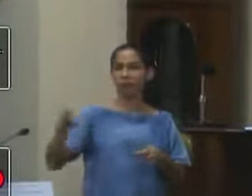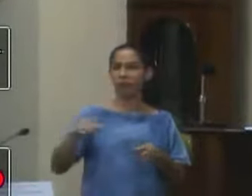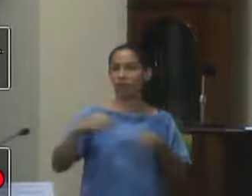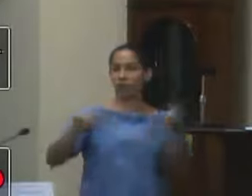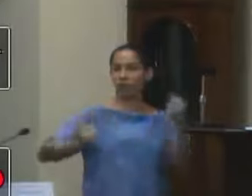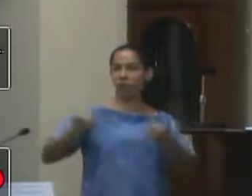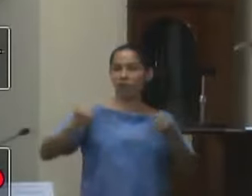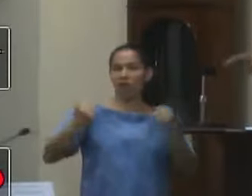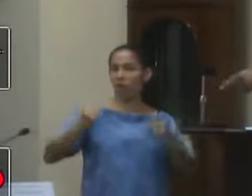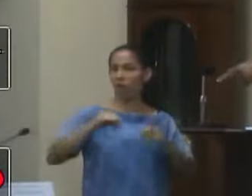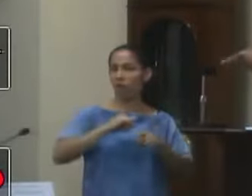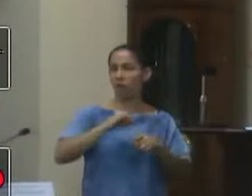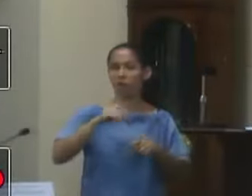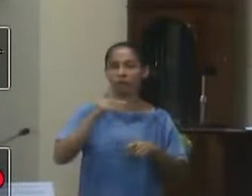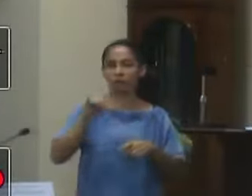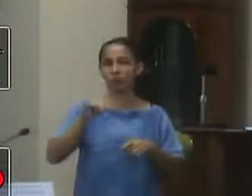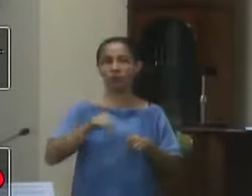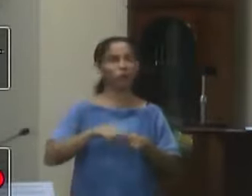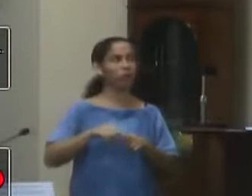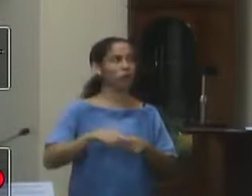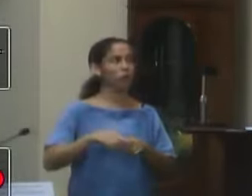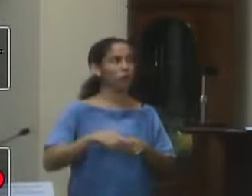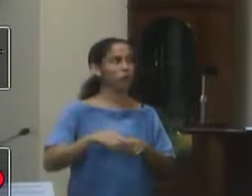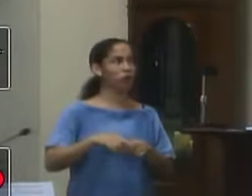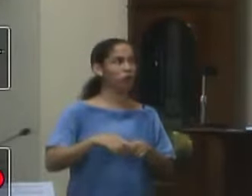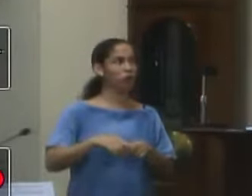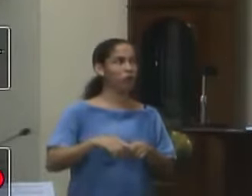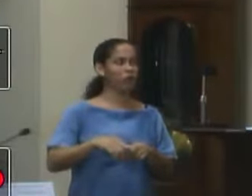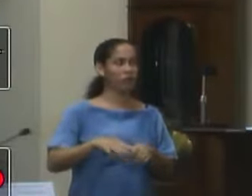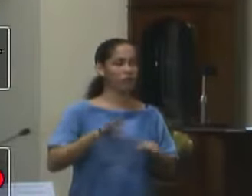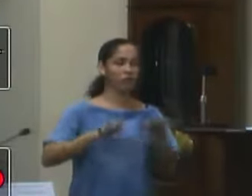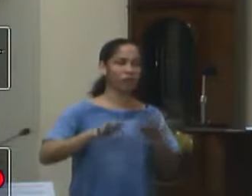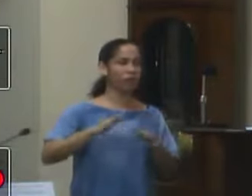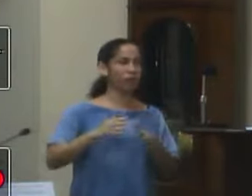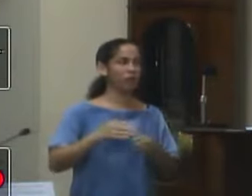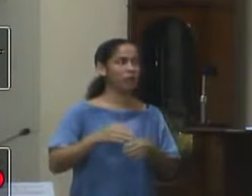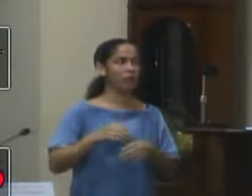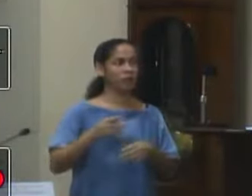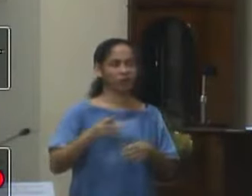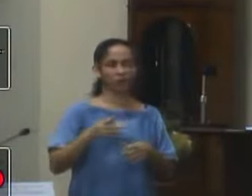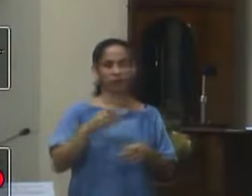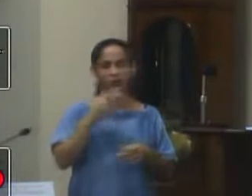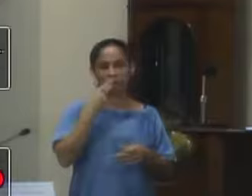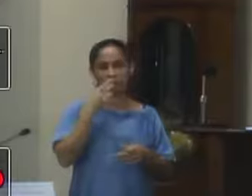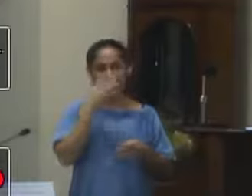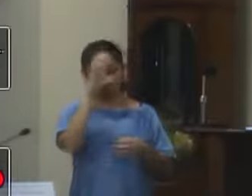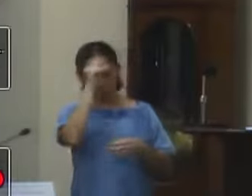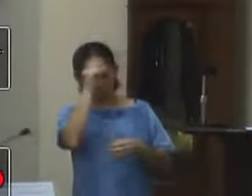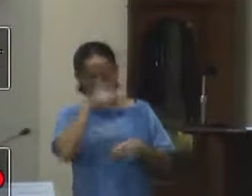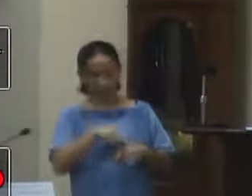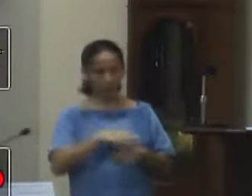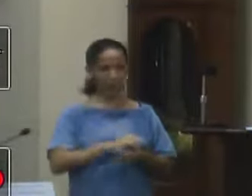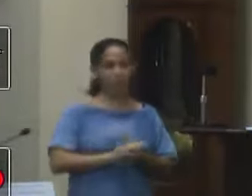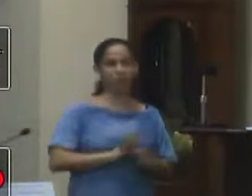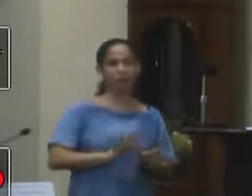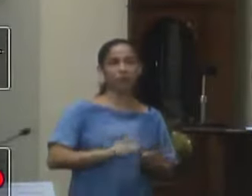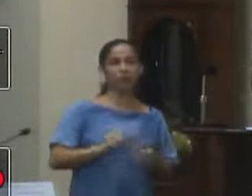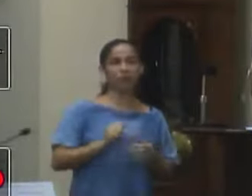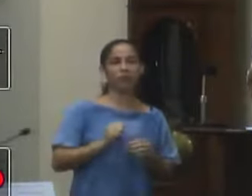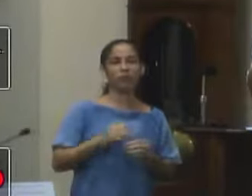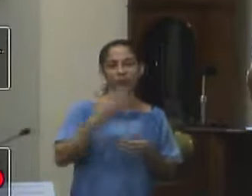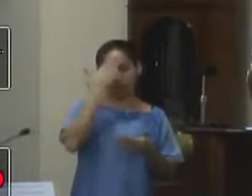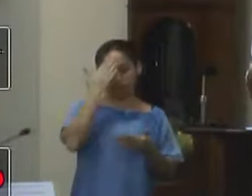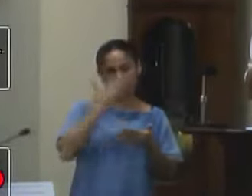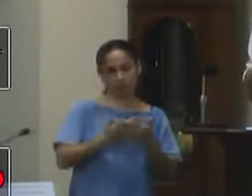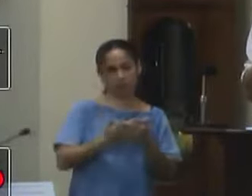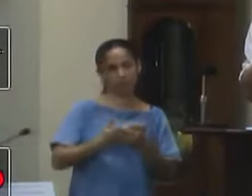janela e aquele pai, de repente, vai ser corrigido pelo aquele filho. Mas pode ter